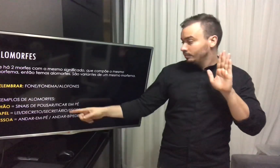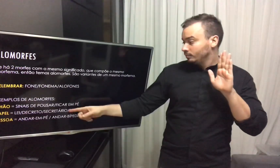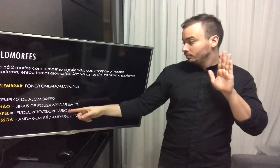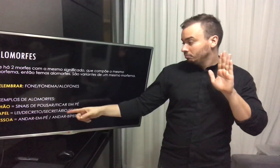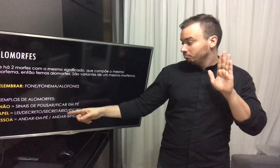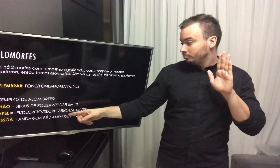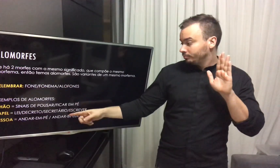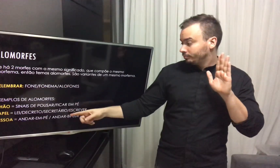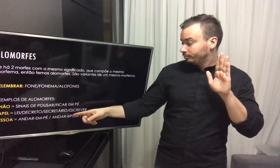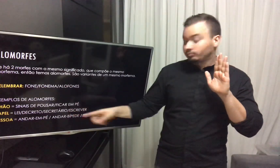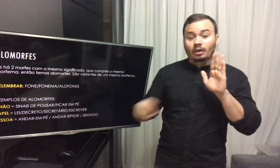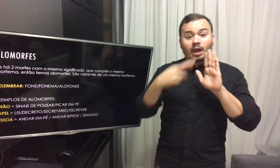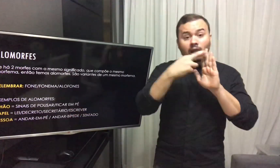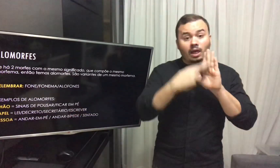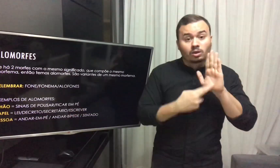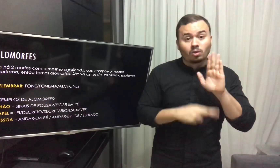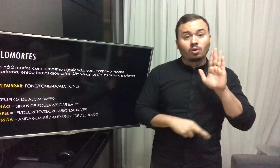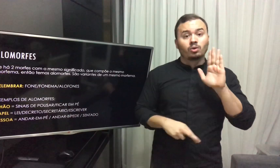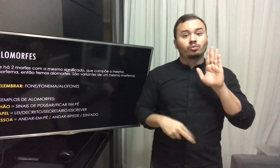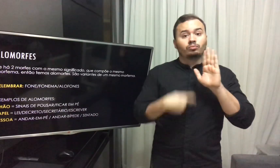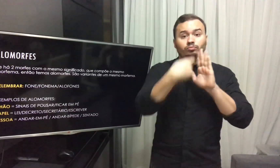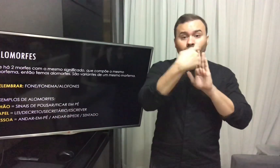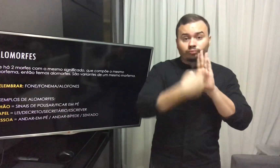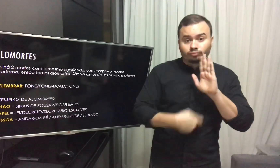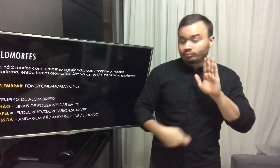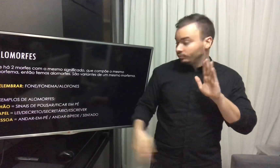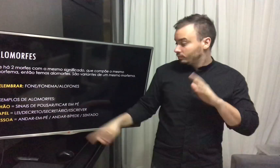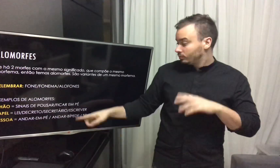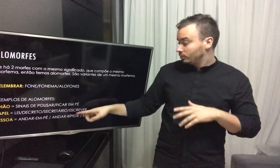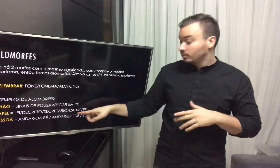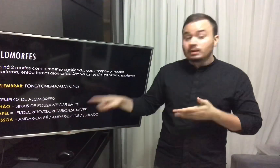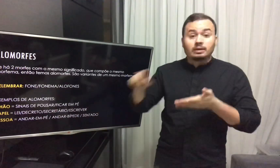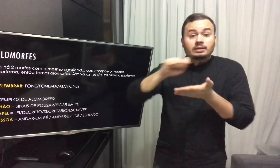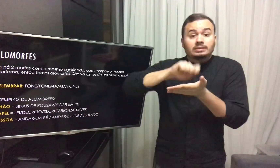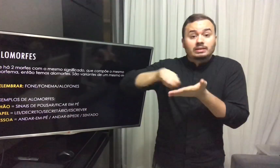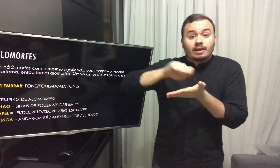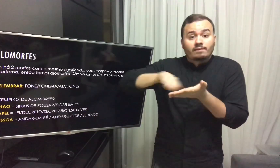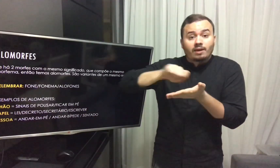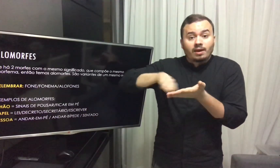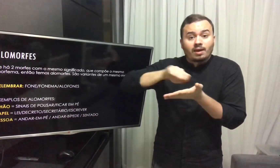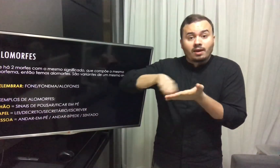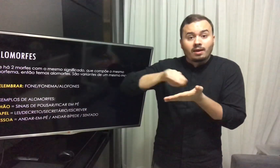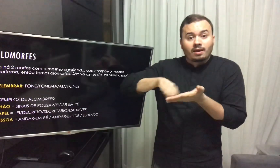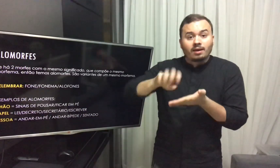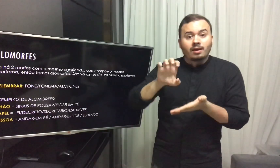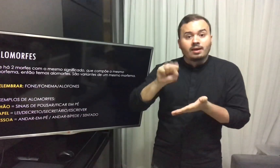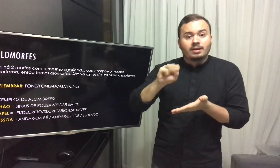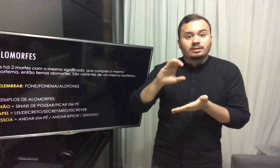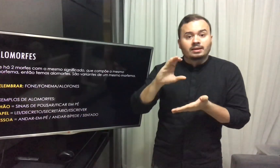papel. E o mesmo acontece para decreto, o mesmo acontece para relatório, para redação, para escrever,